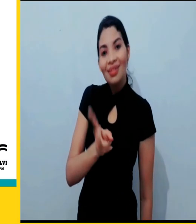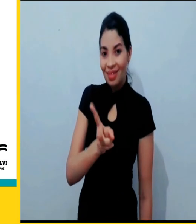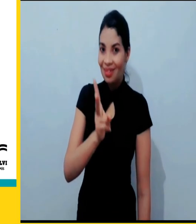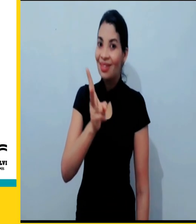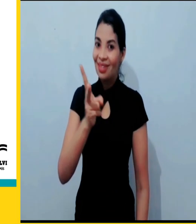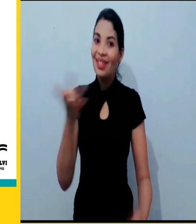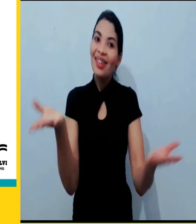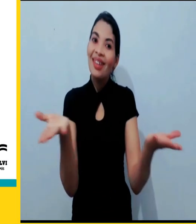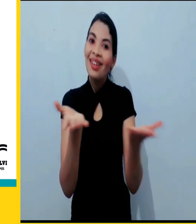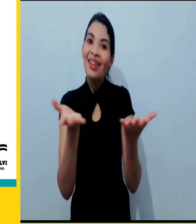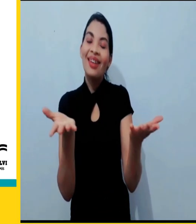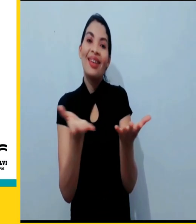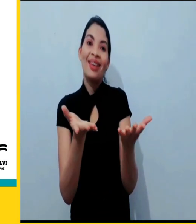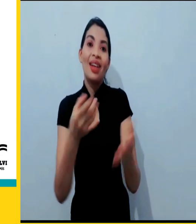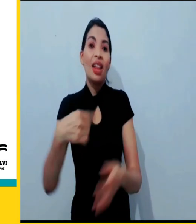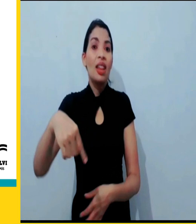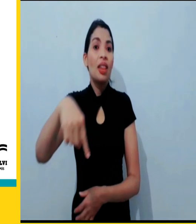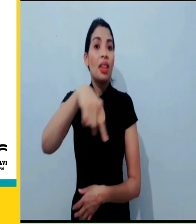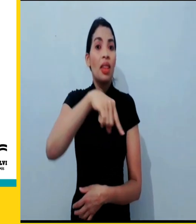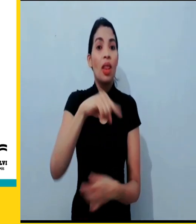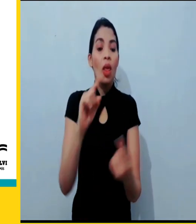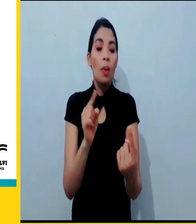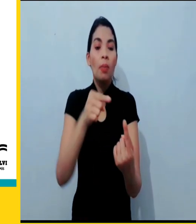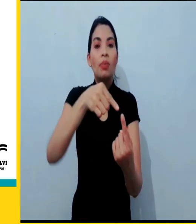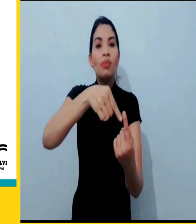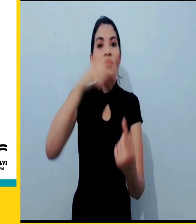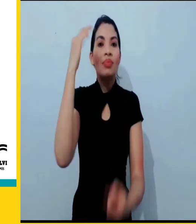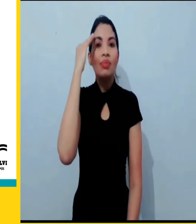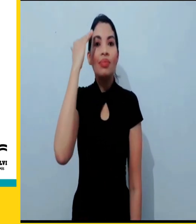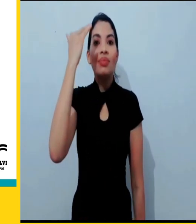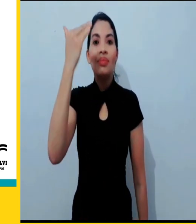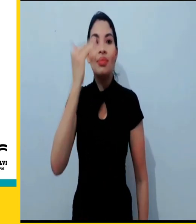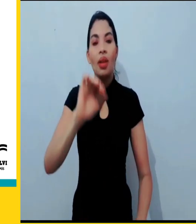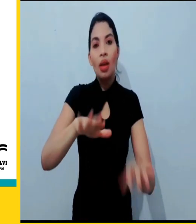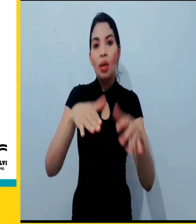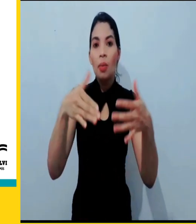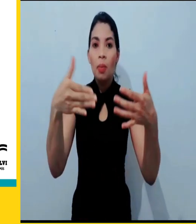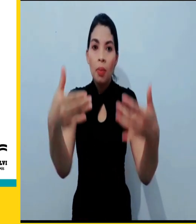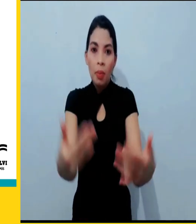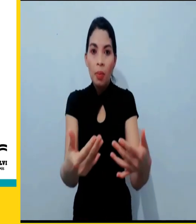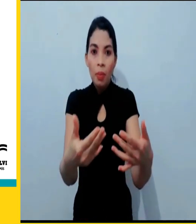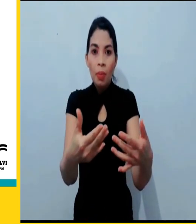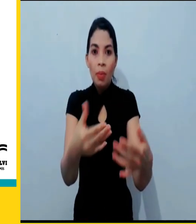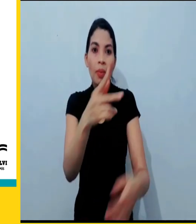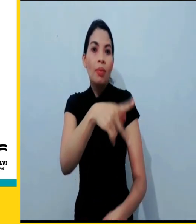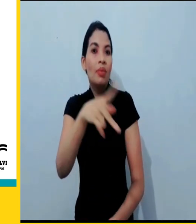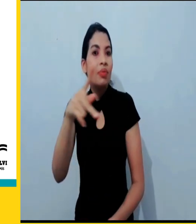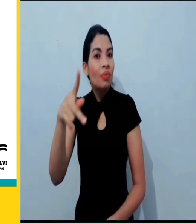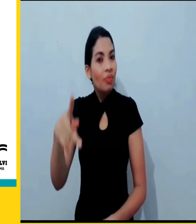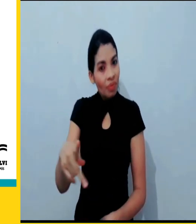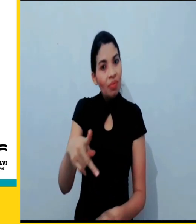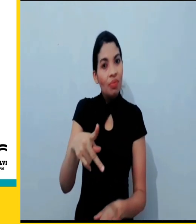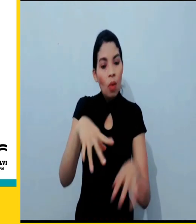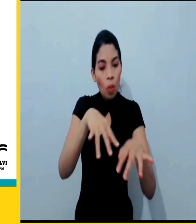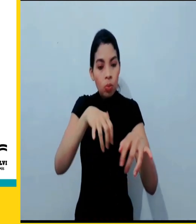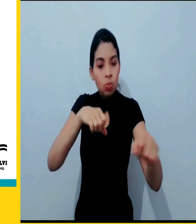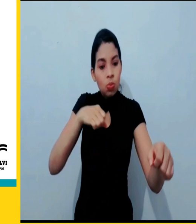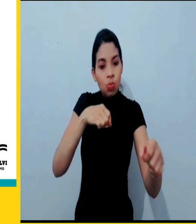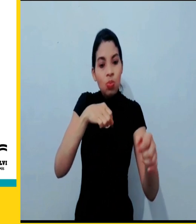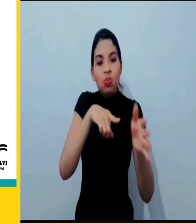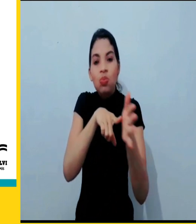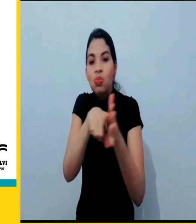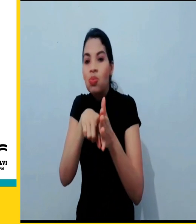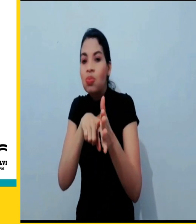Dando continuidade, o objetivo geral da presente pesquisa é analisar a formação do professor